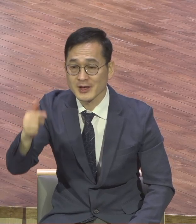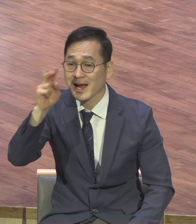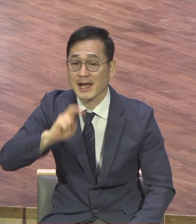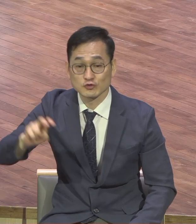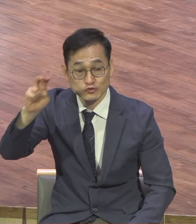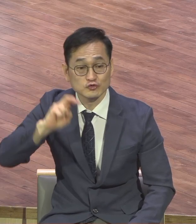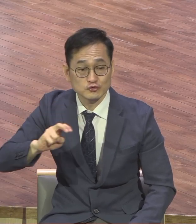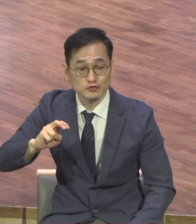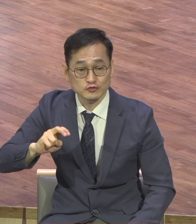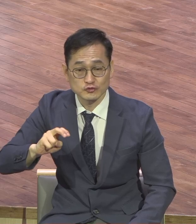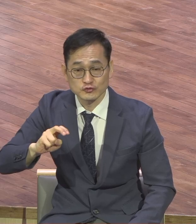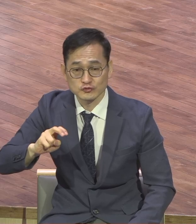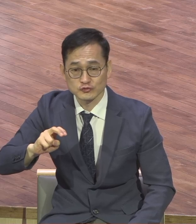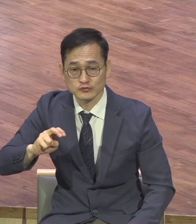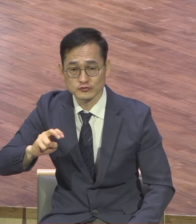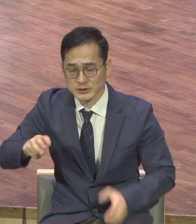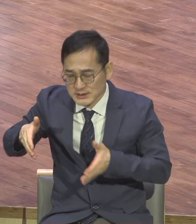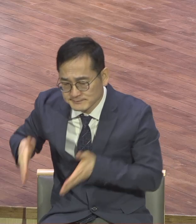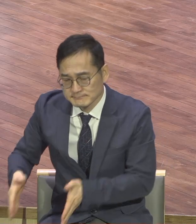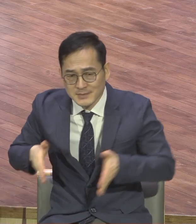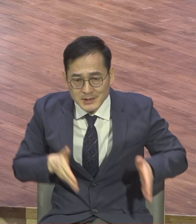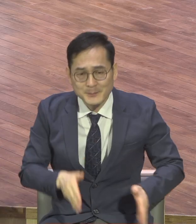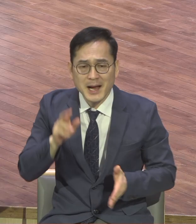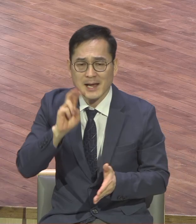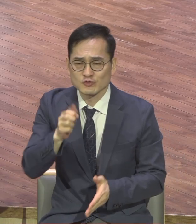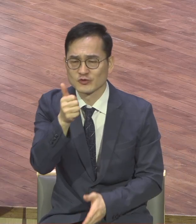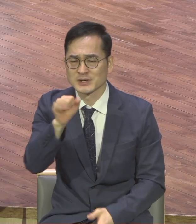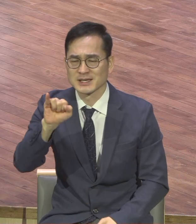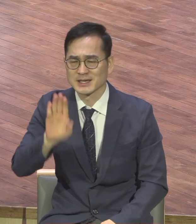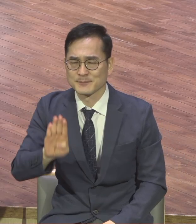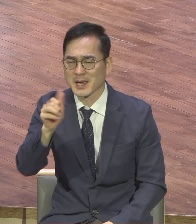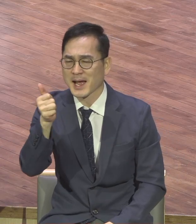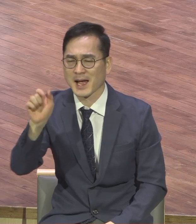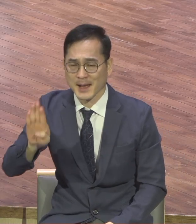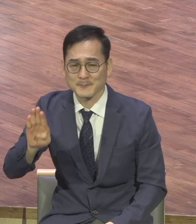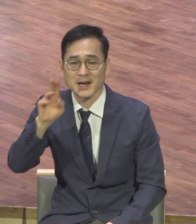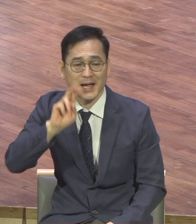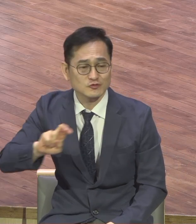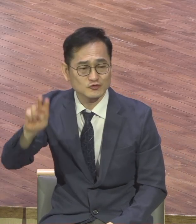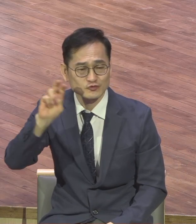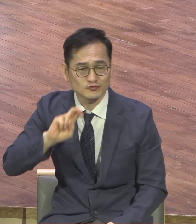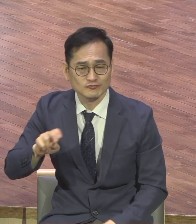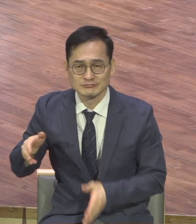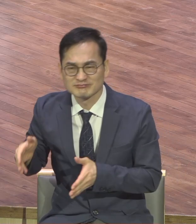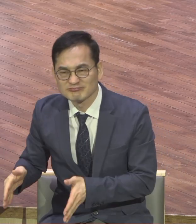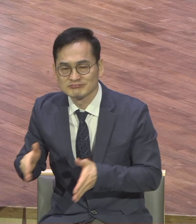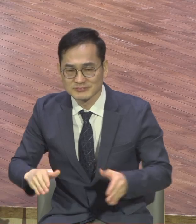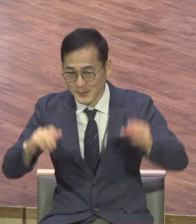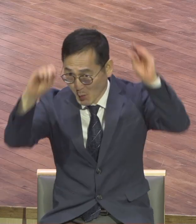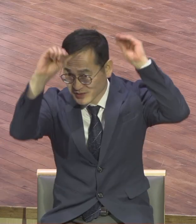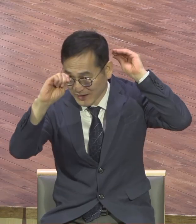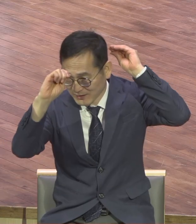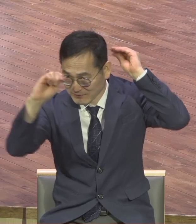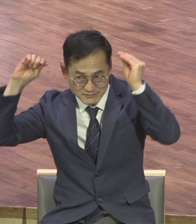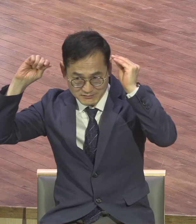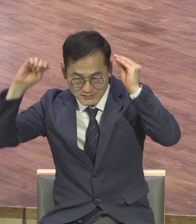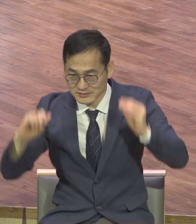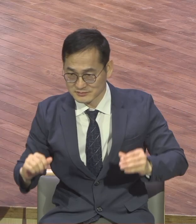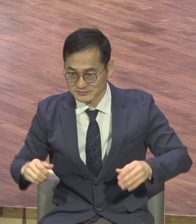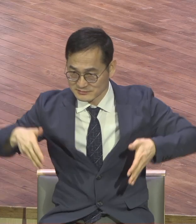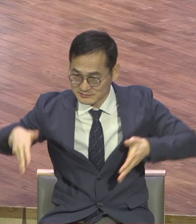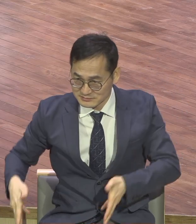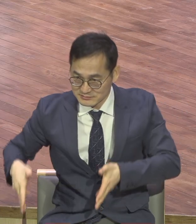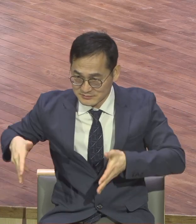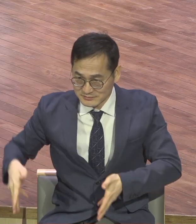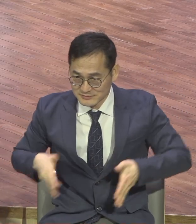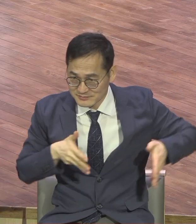가수의 힙합. 힙합 가수 힙합 스타일이 뭐요? 좀 독특하지요. 이 모자도 좀 삐딱하게 쓰고